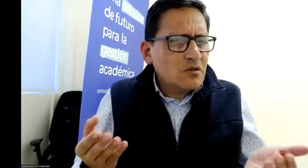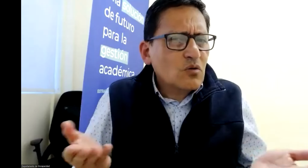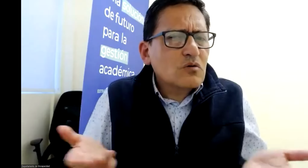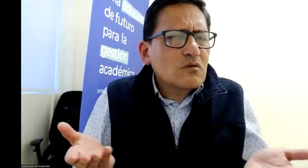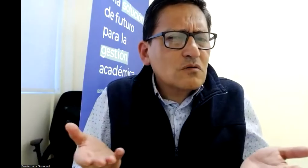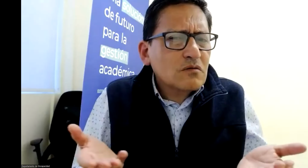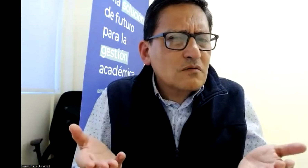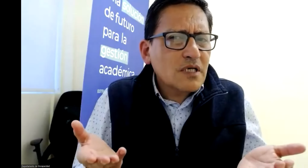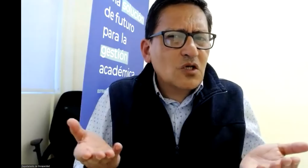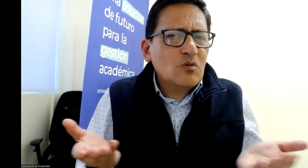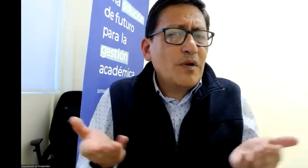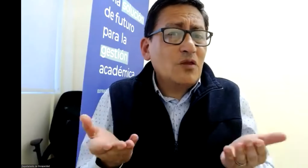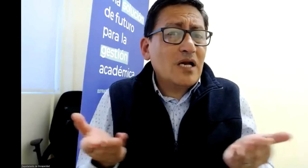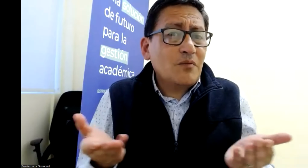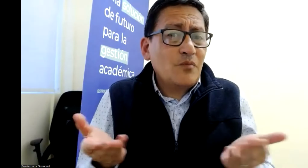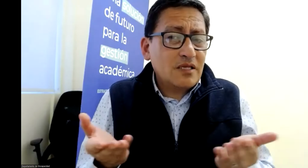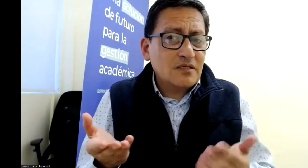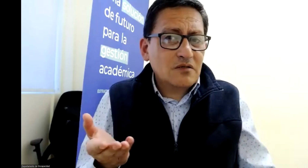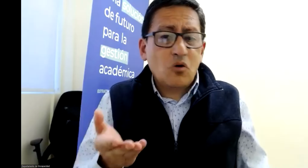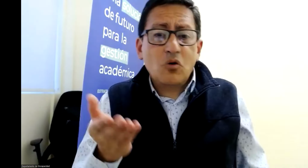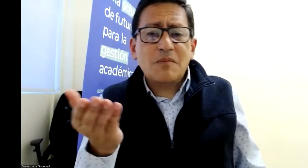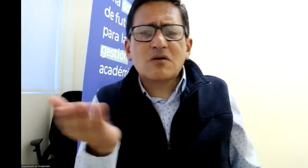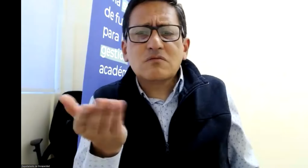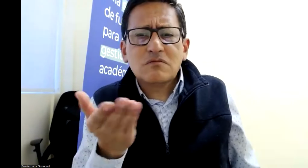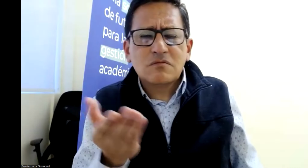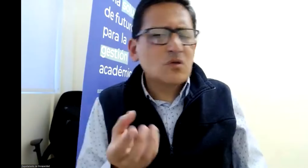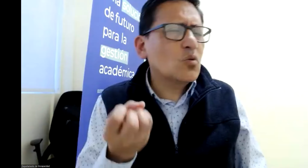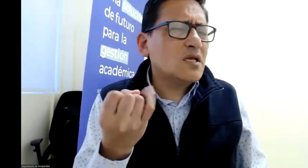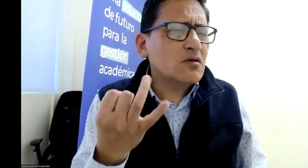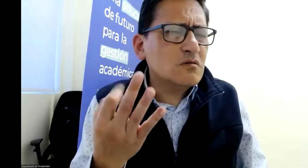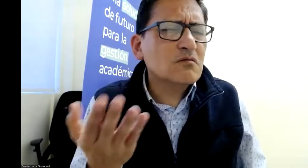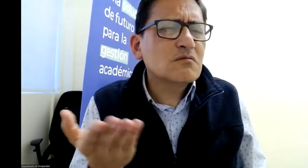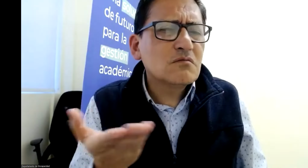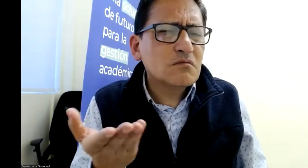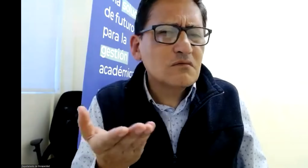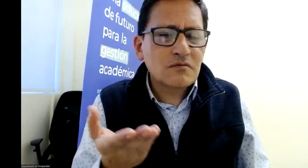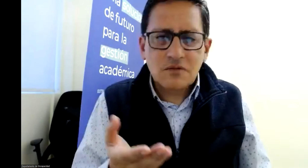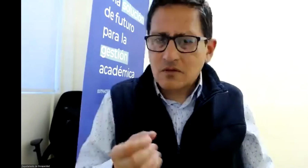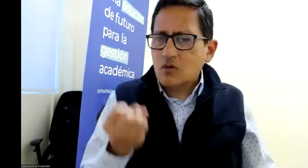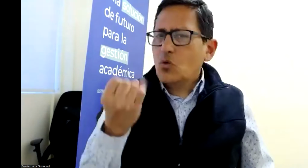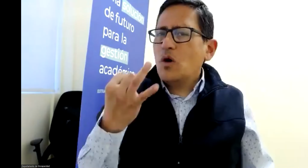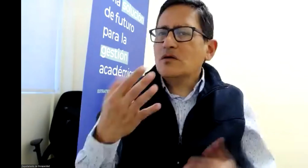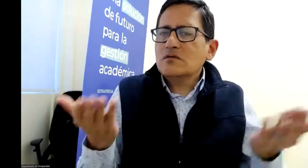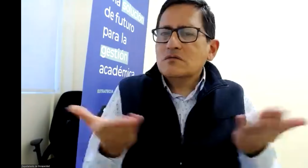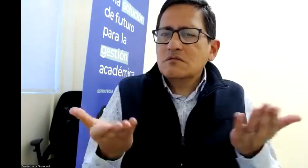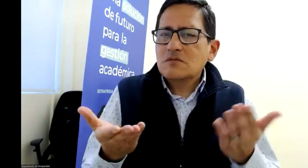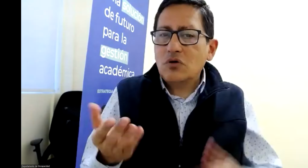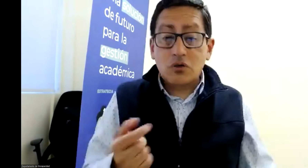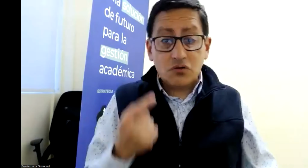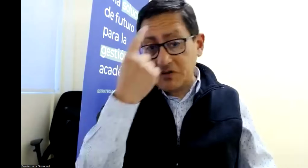esto esto es como esperando una respuesta cierto o con una mano cuántos cuántos o incluso la